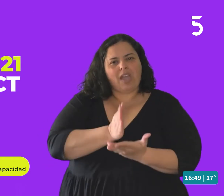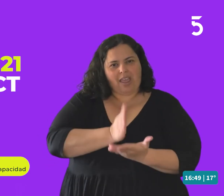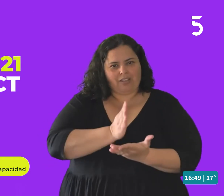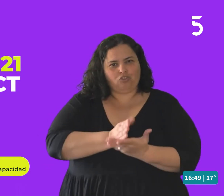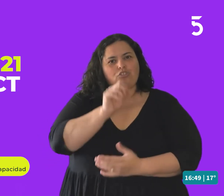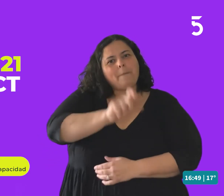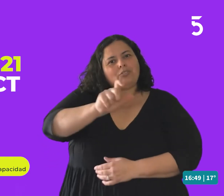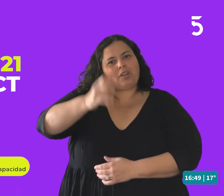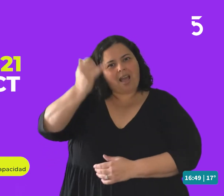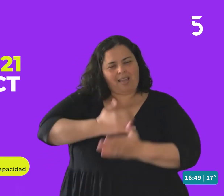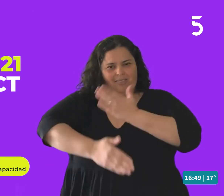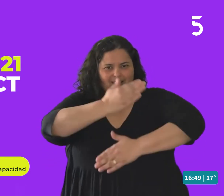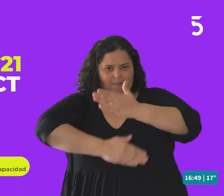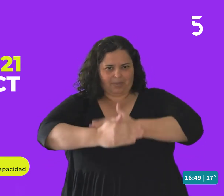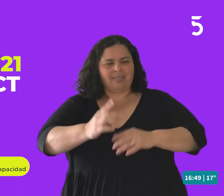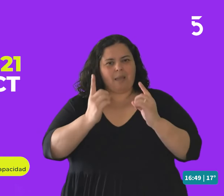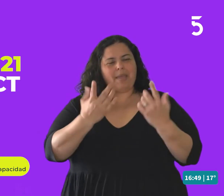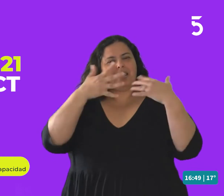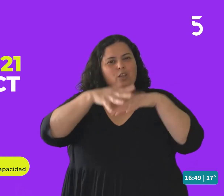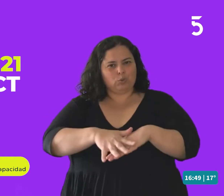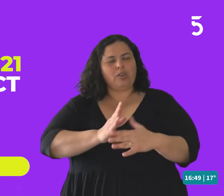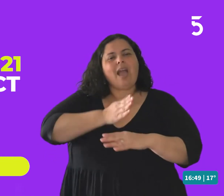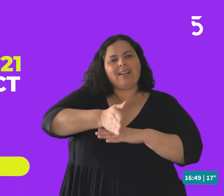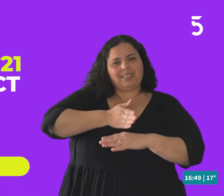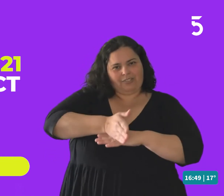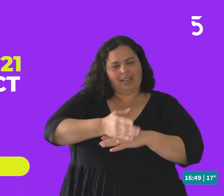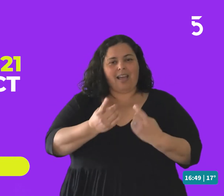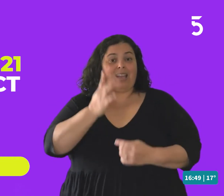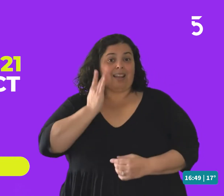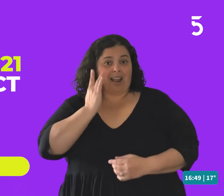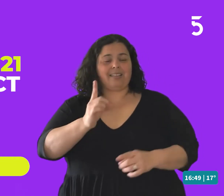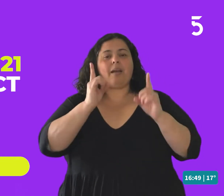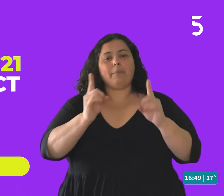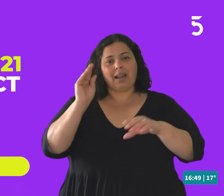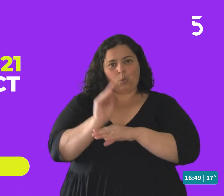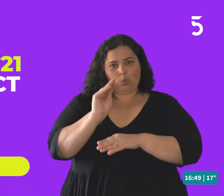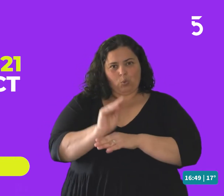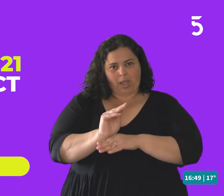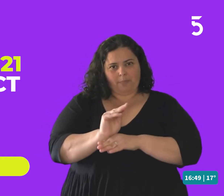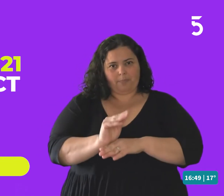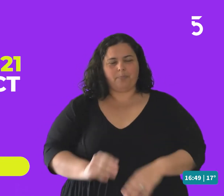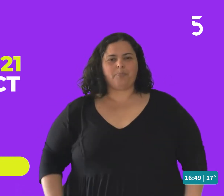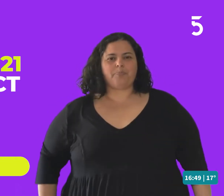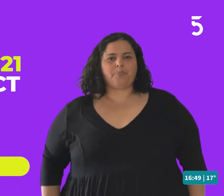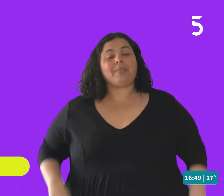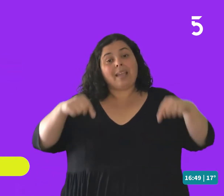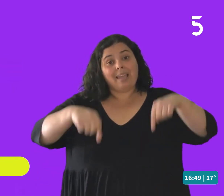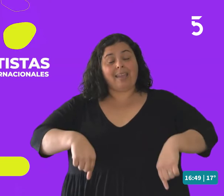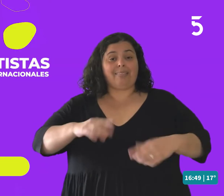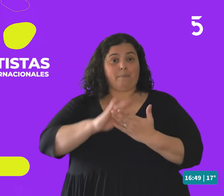voces que tenemos todos, ¿no? Absolutamente. Creo que una palabra clave de las que dijiste es la convivencia, ¿no? Entender que de eso se trata, que